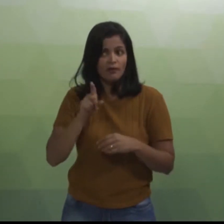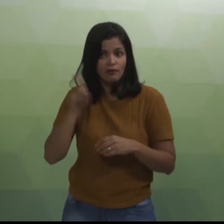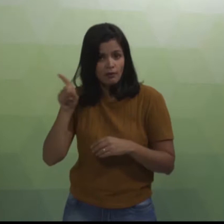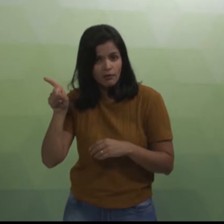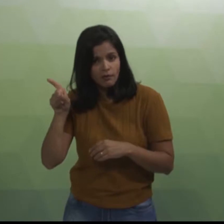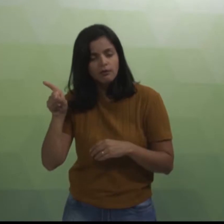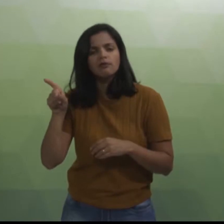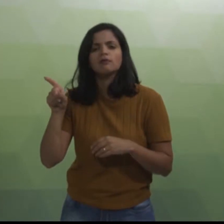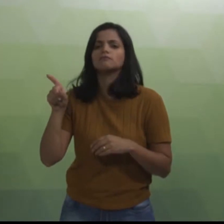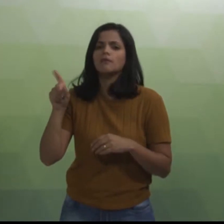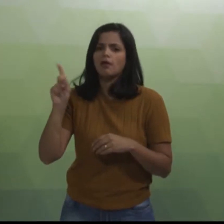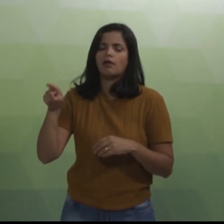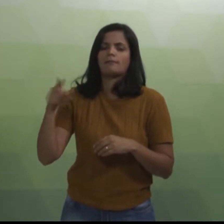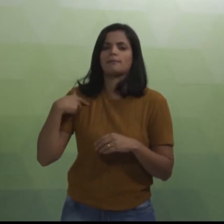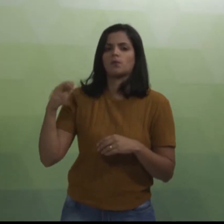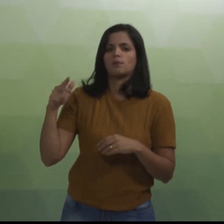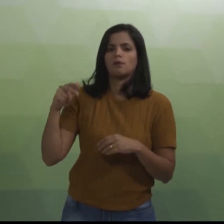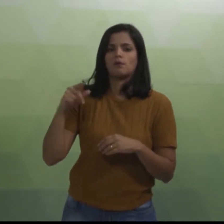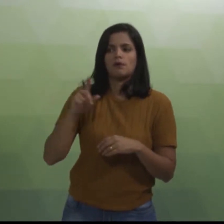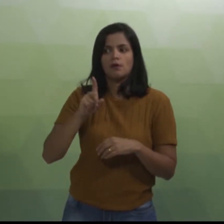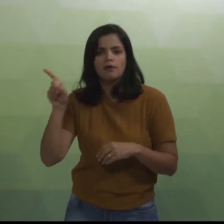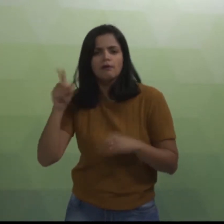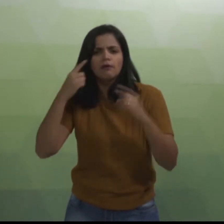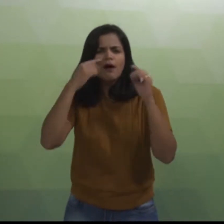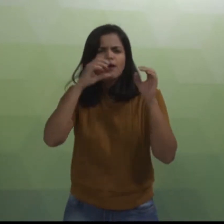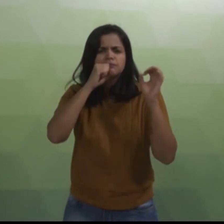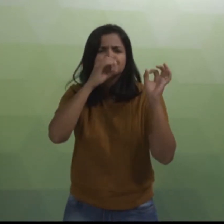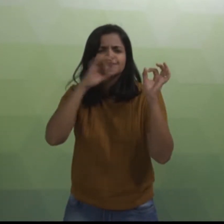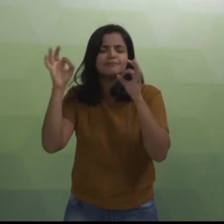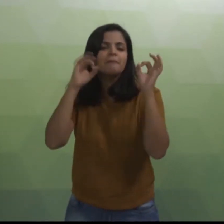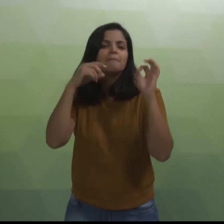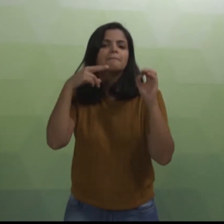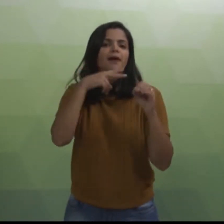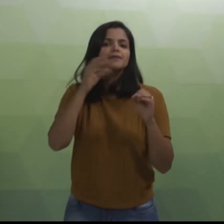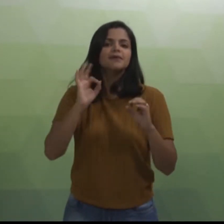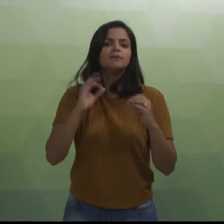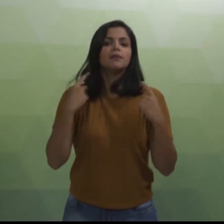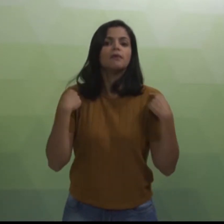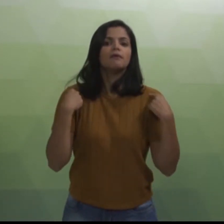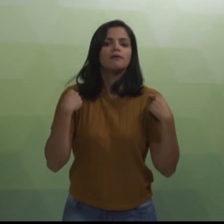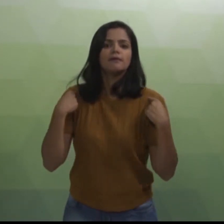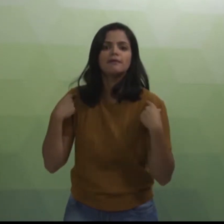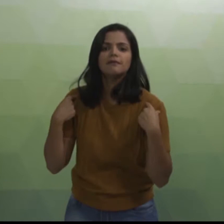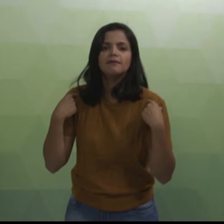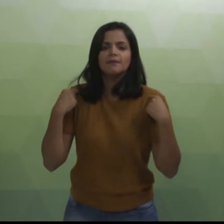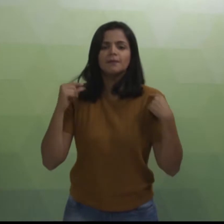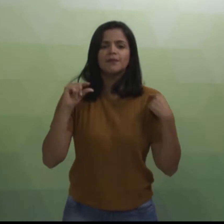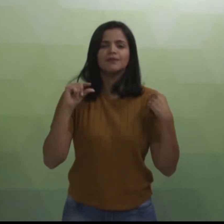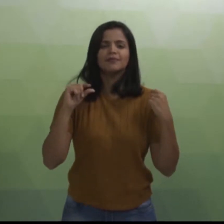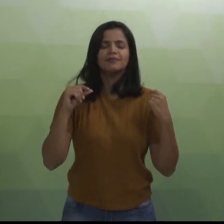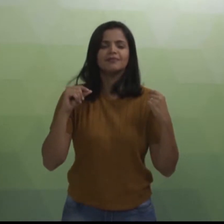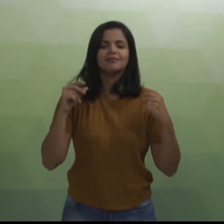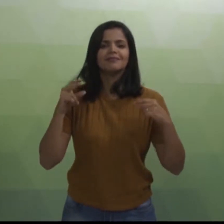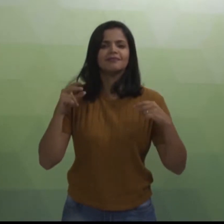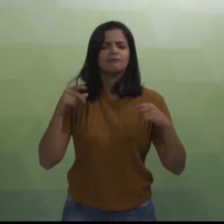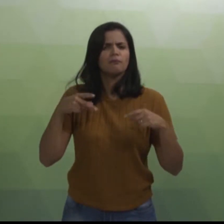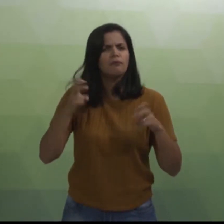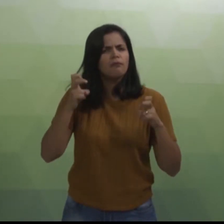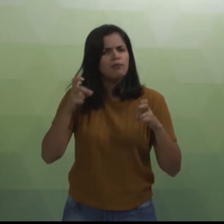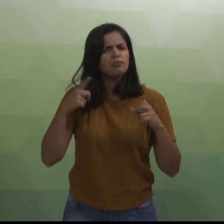saber, perceber o assunto que está sendo tratado. Por exemplo, quando eu marco ela, percebam aqui o